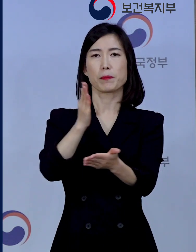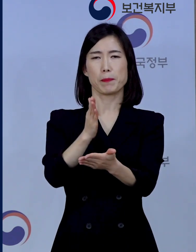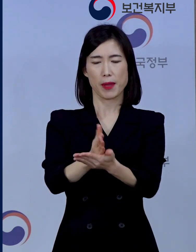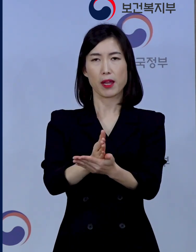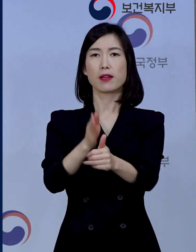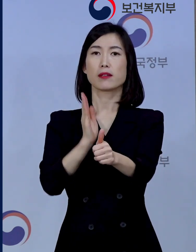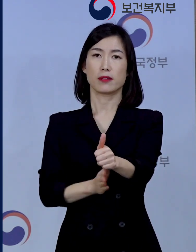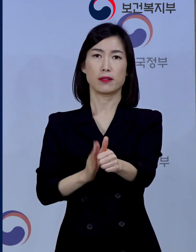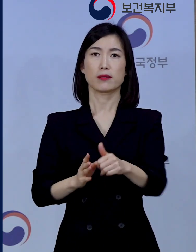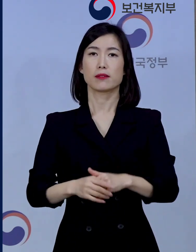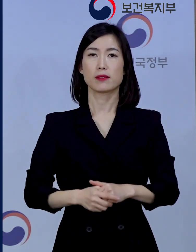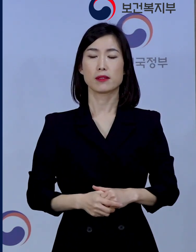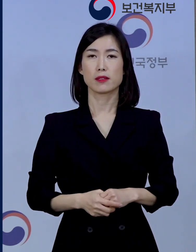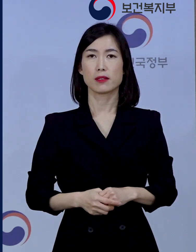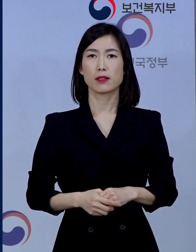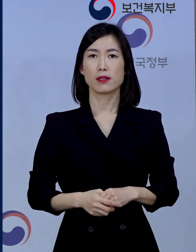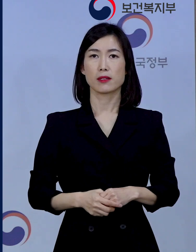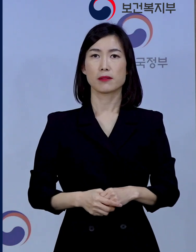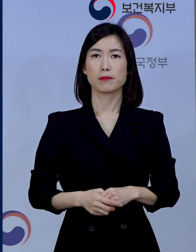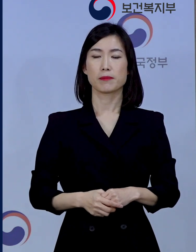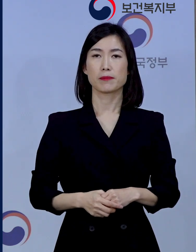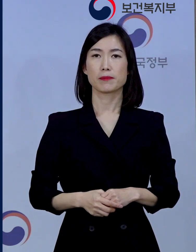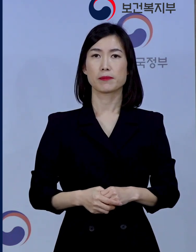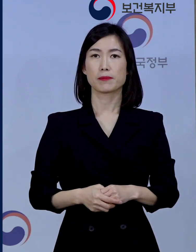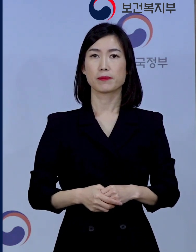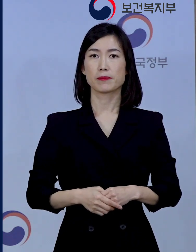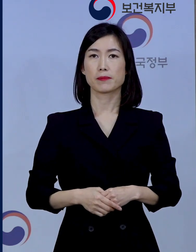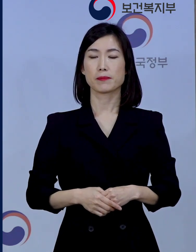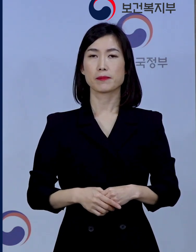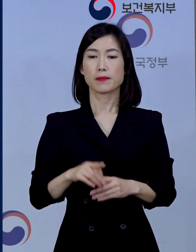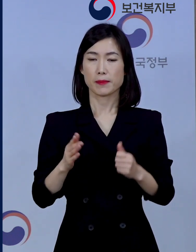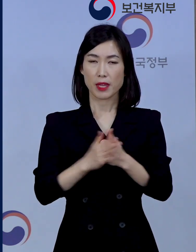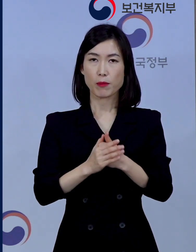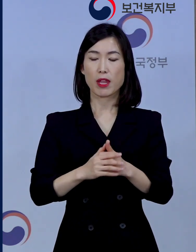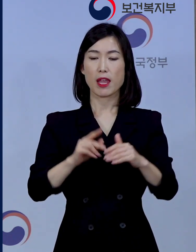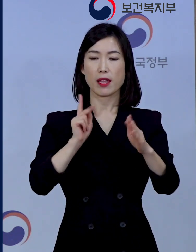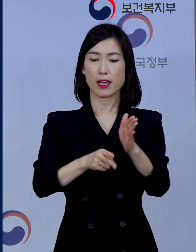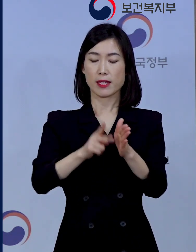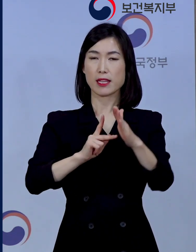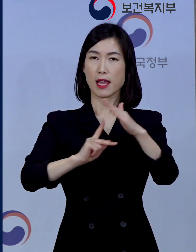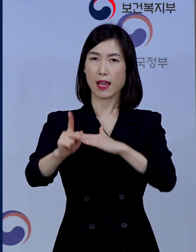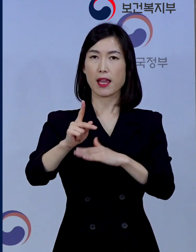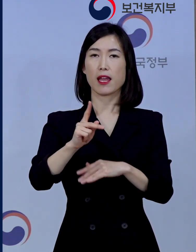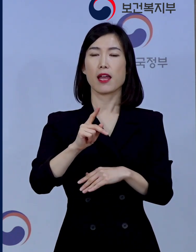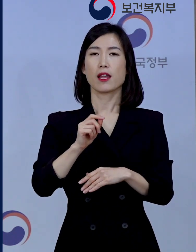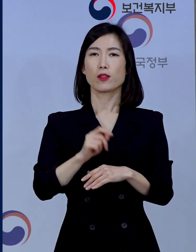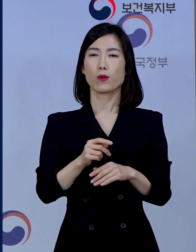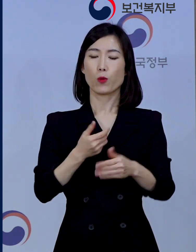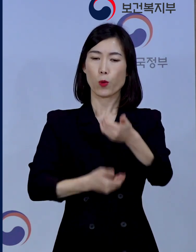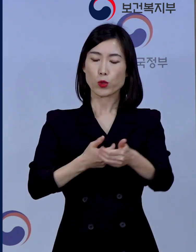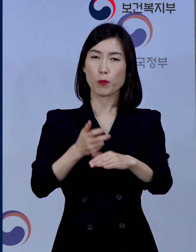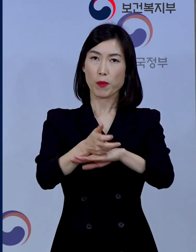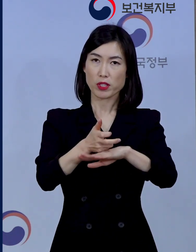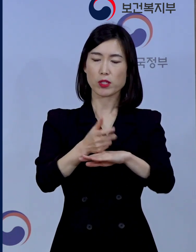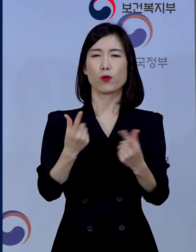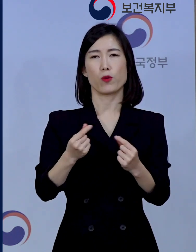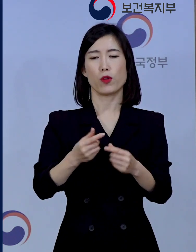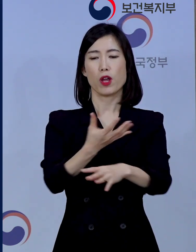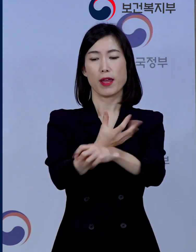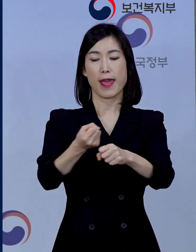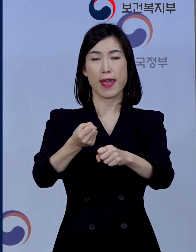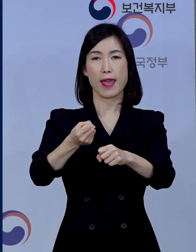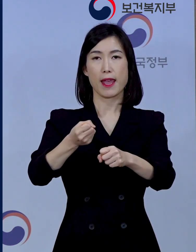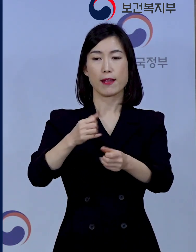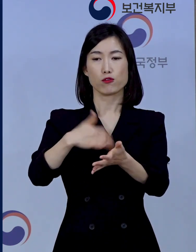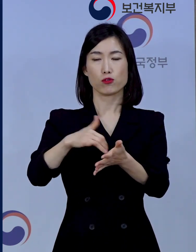자제하시기를 강력하게 권고드립니다. 이를 위해 KTX, 고속버스 등 교통수단도